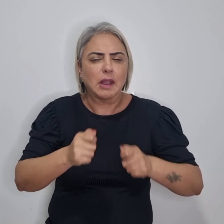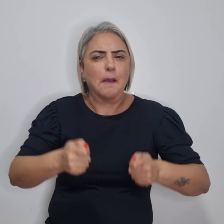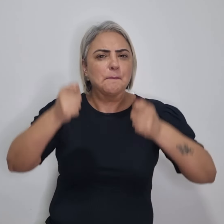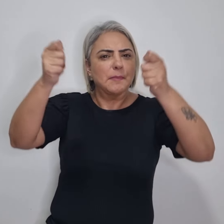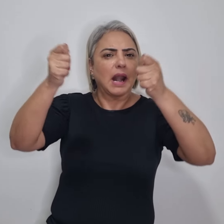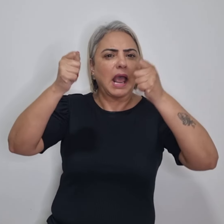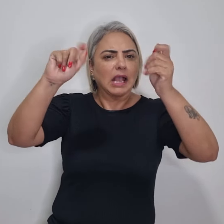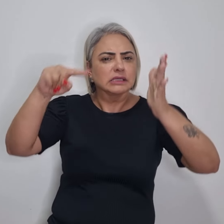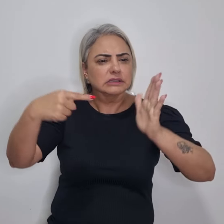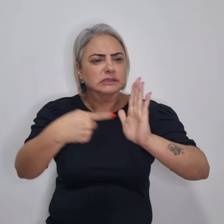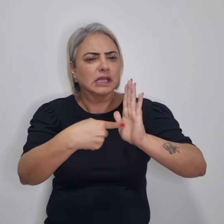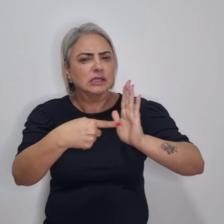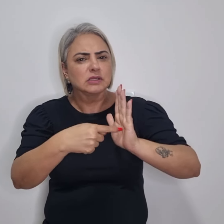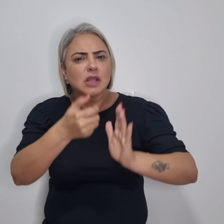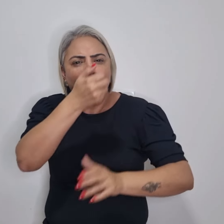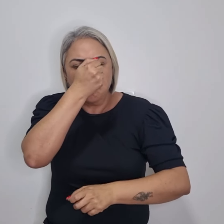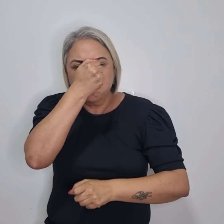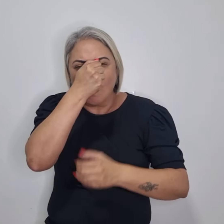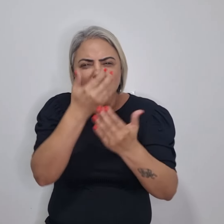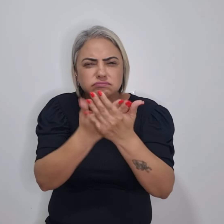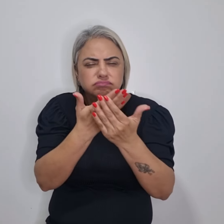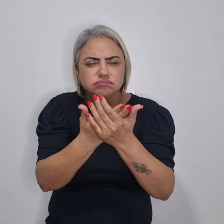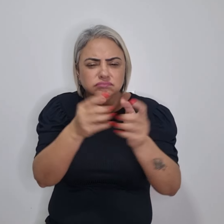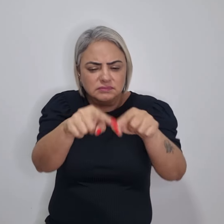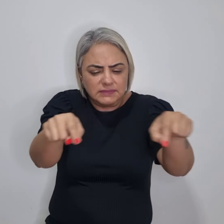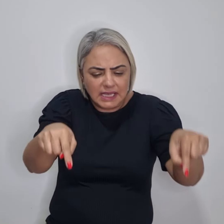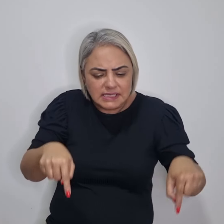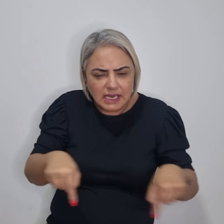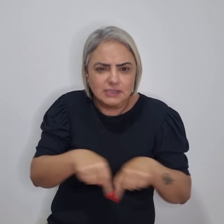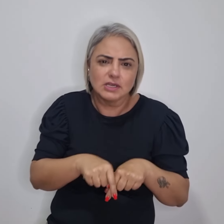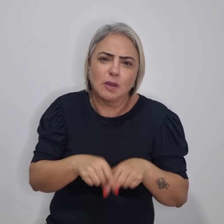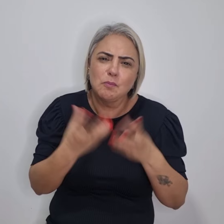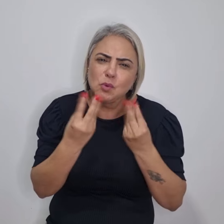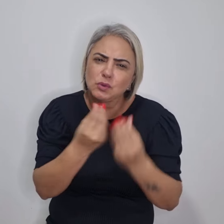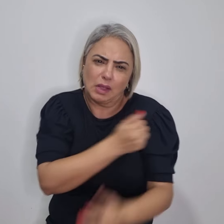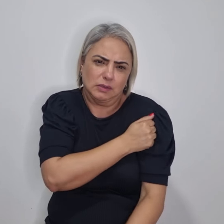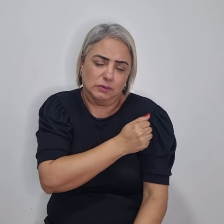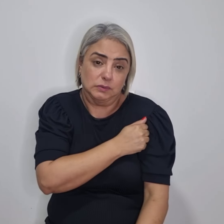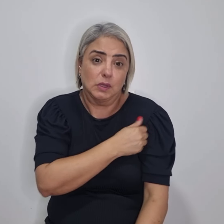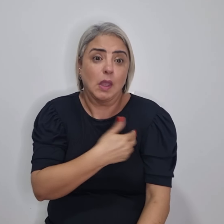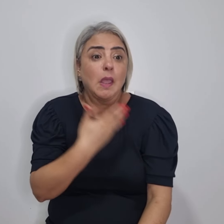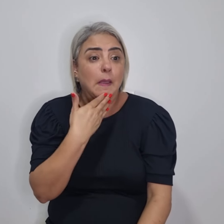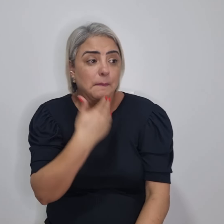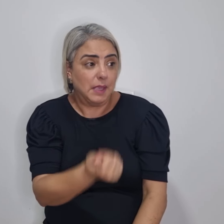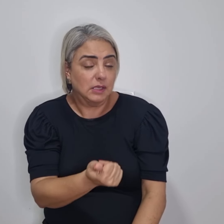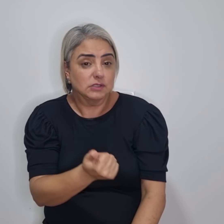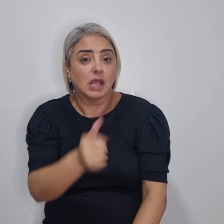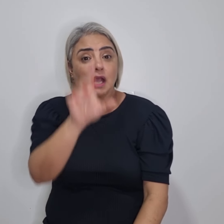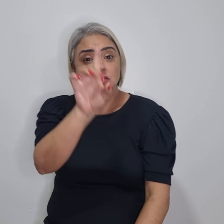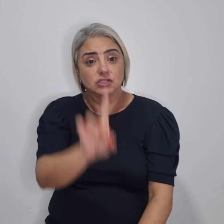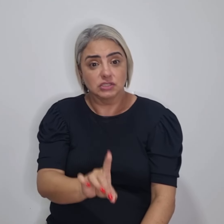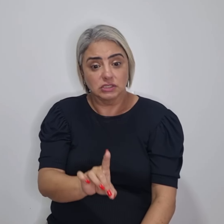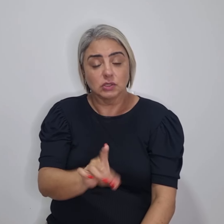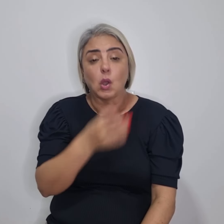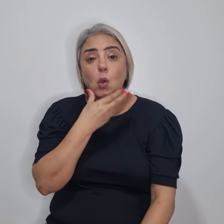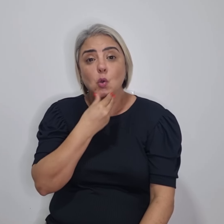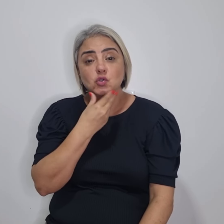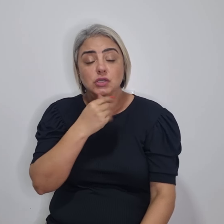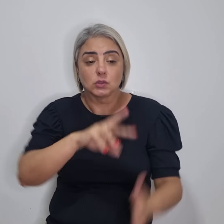denunciar a superlotação nas salas de aula. Solicite a diretora ou ao diretor do Simpro